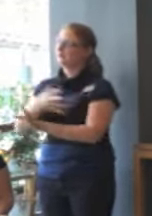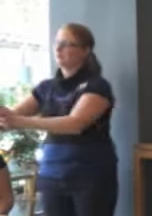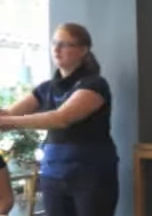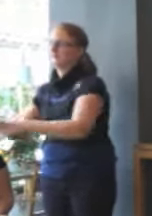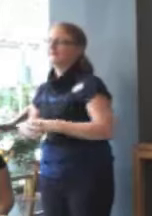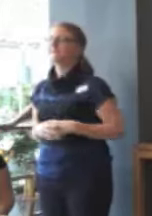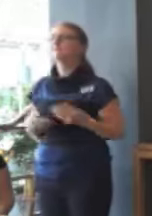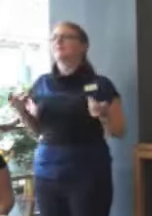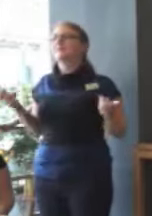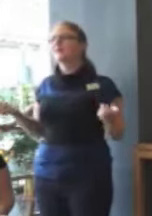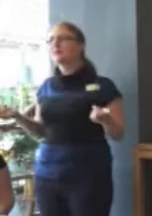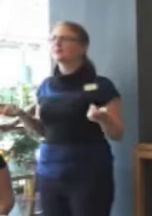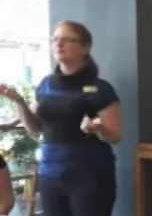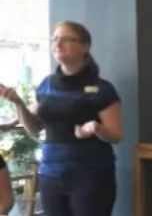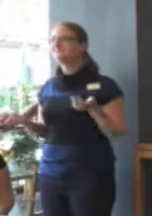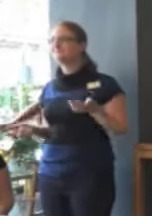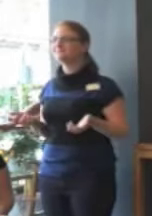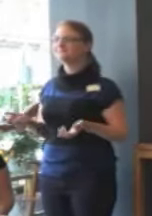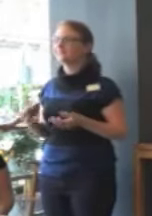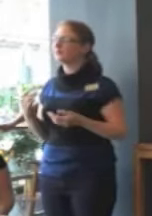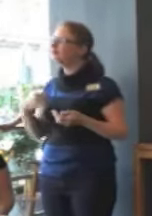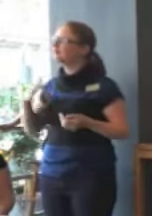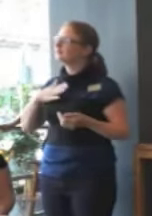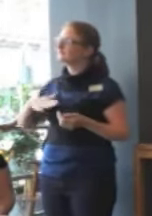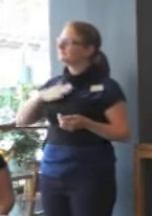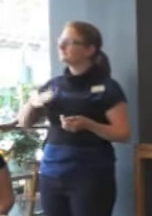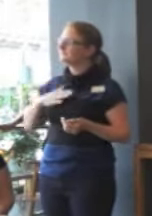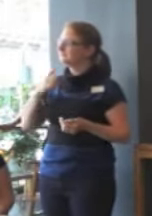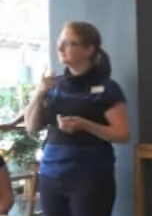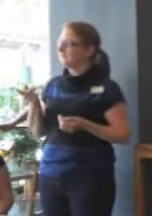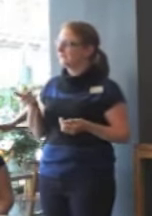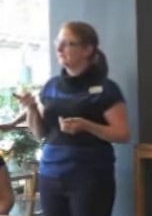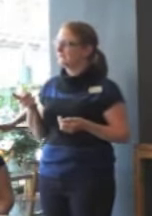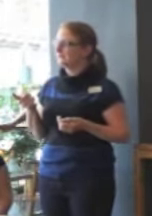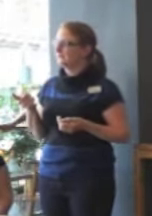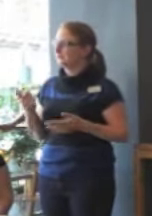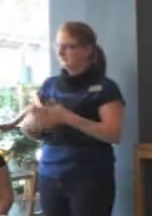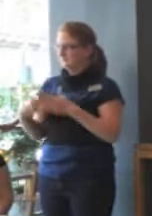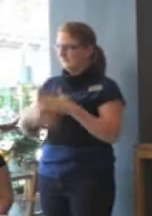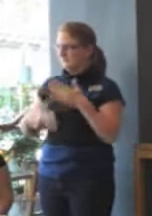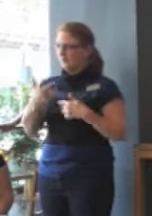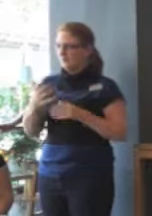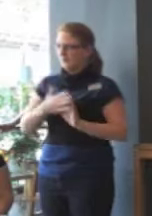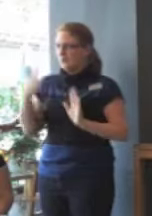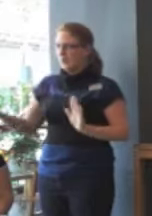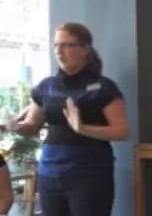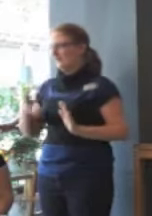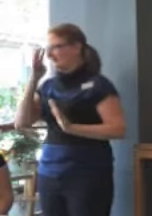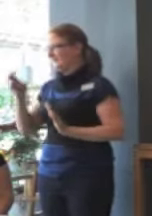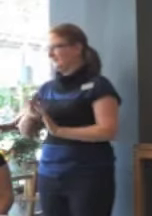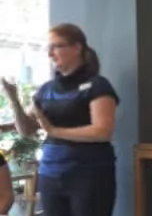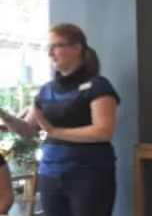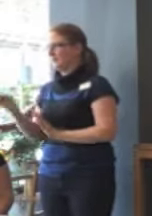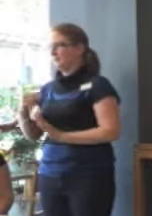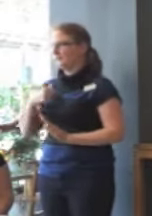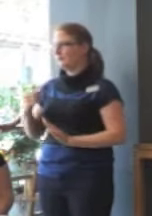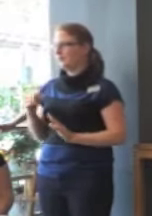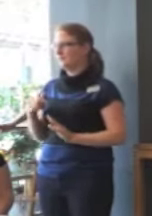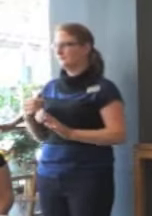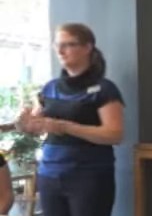Ja, jag skulle säga så här. Då på slutet på 80-talet, början på 90-talet när jag var äldreomsorgschef, så